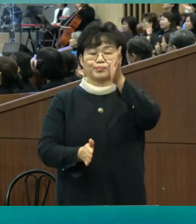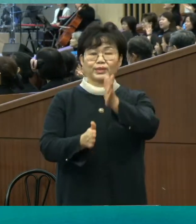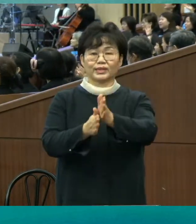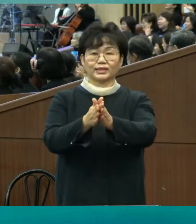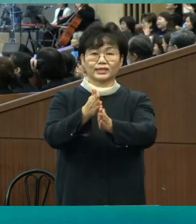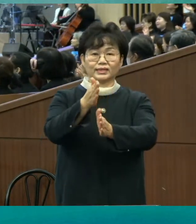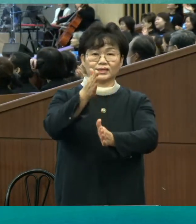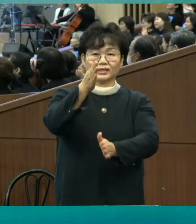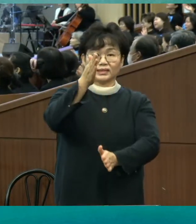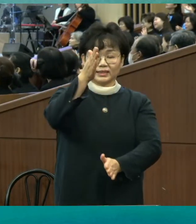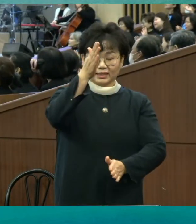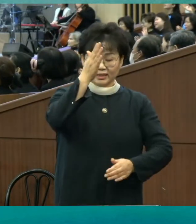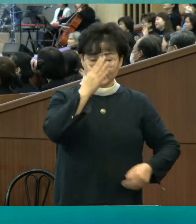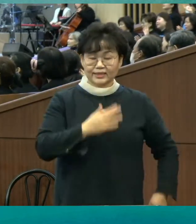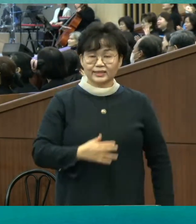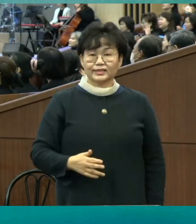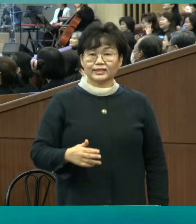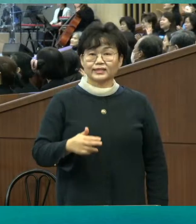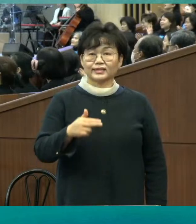한량없는